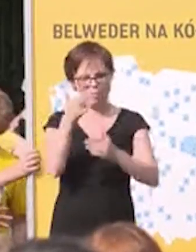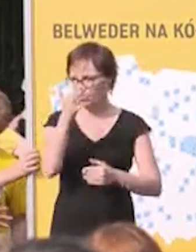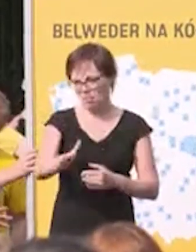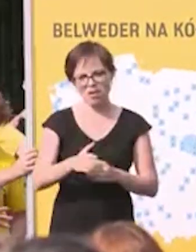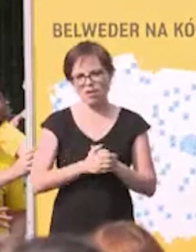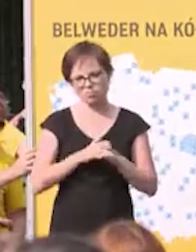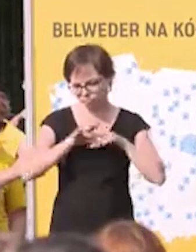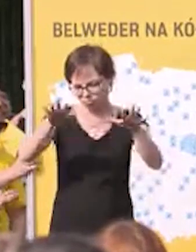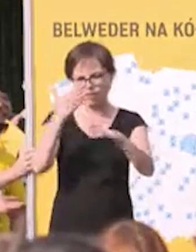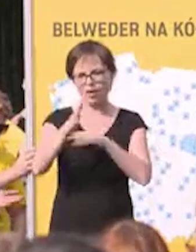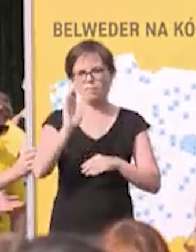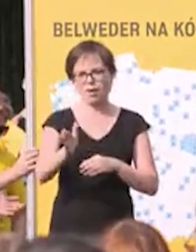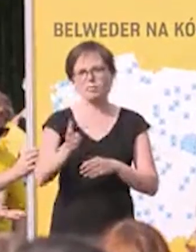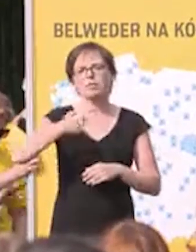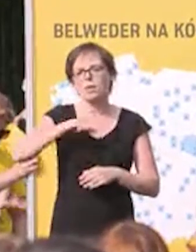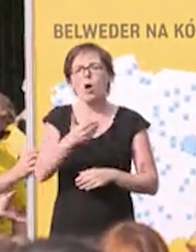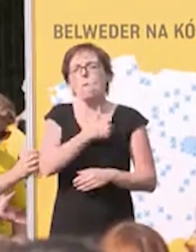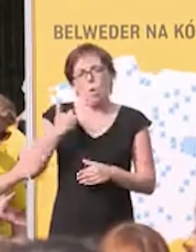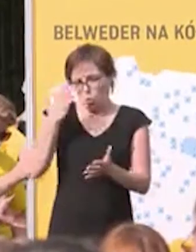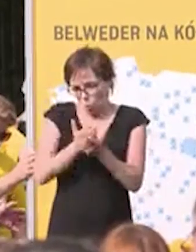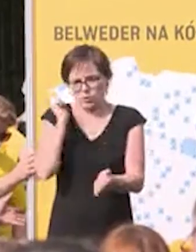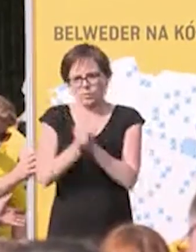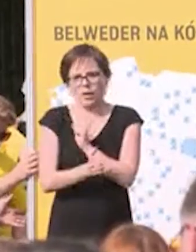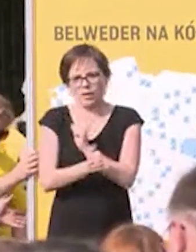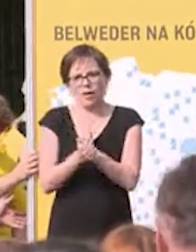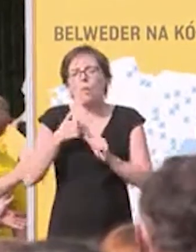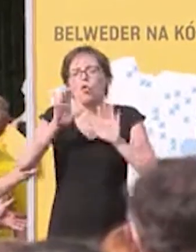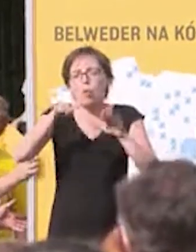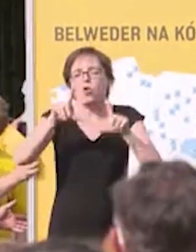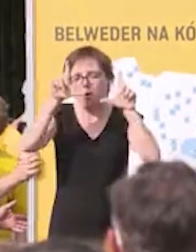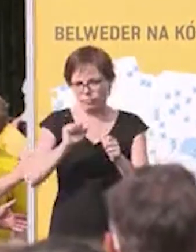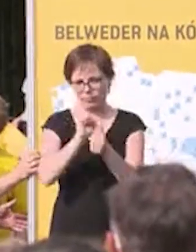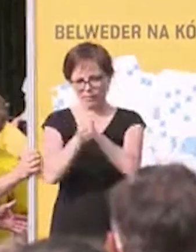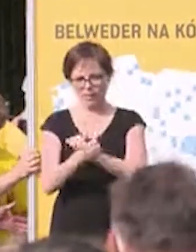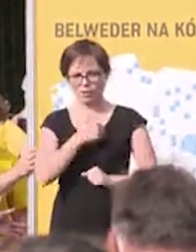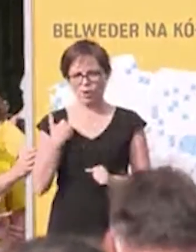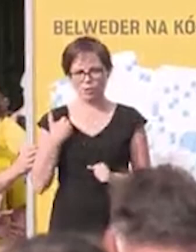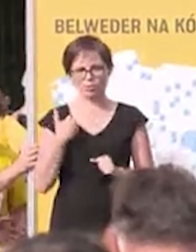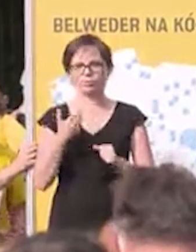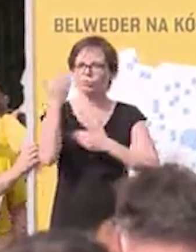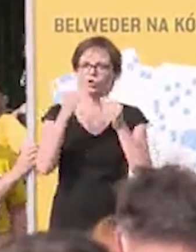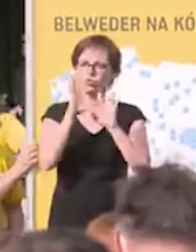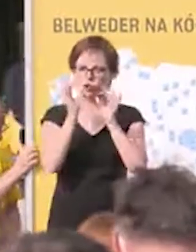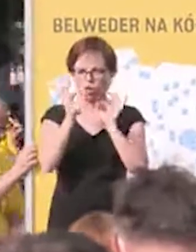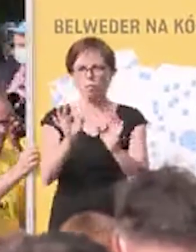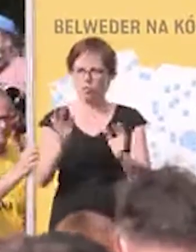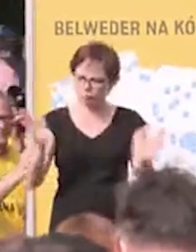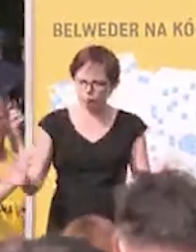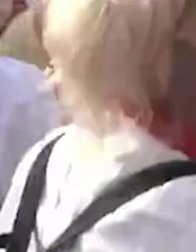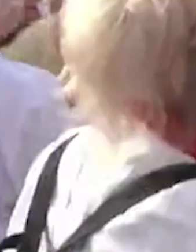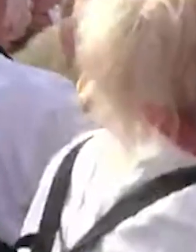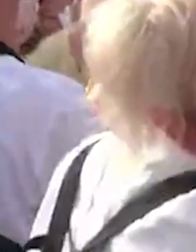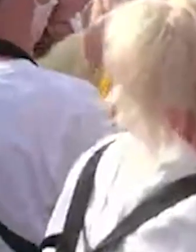zmieniliśmy już Polskę. Że my dopiero zaczynamy ją zmieniać. Wszystkiego dobrego i do roboty.